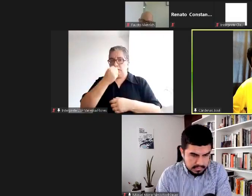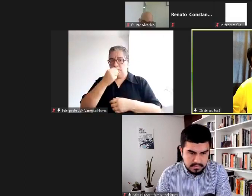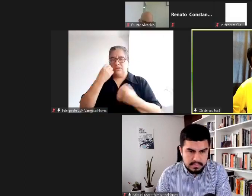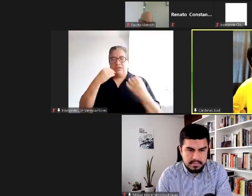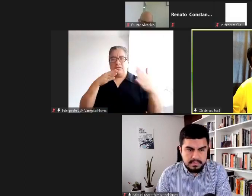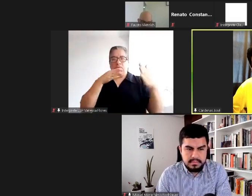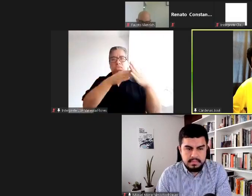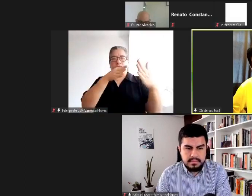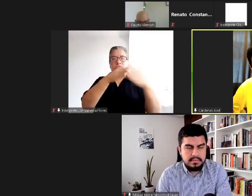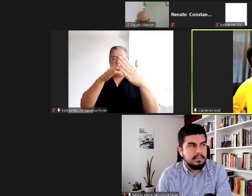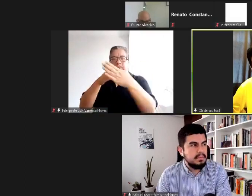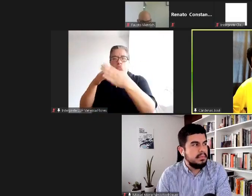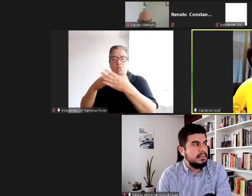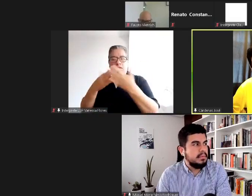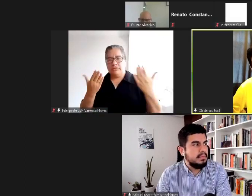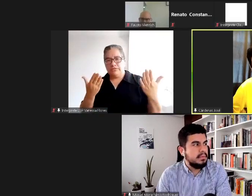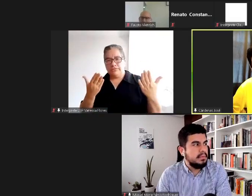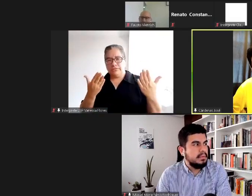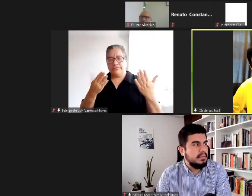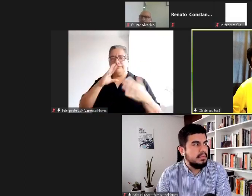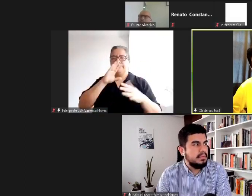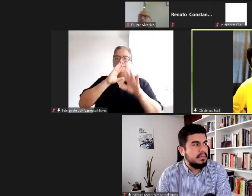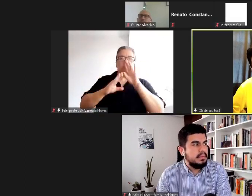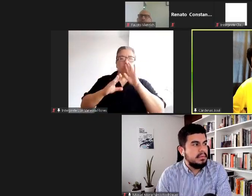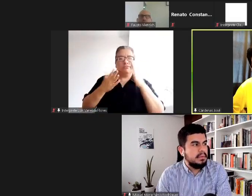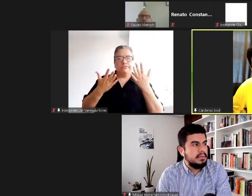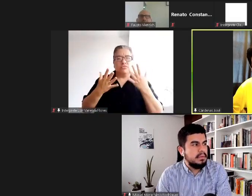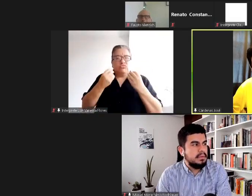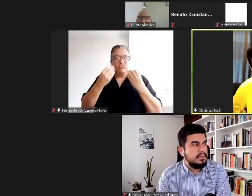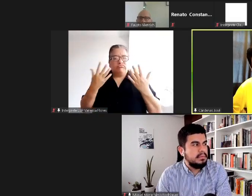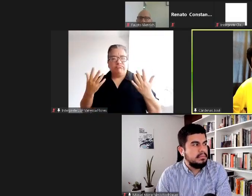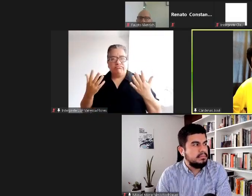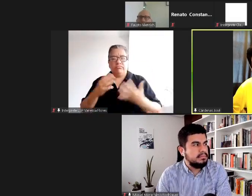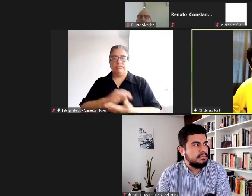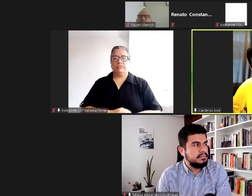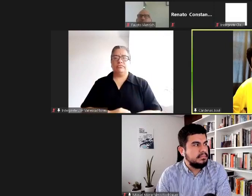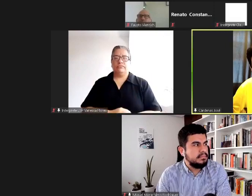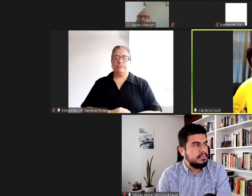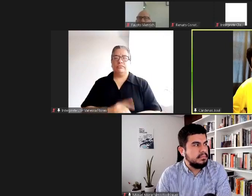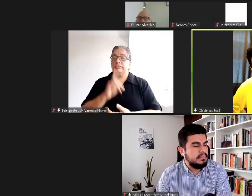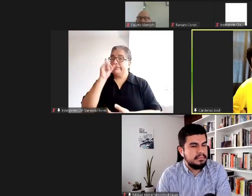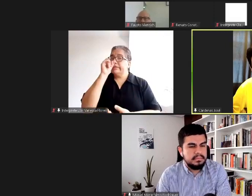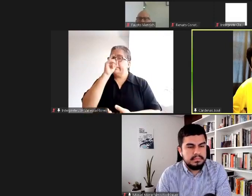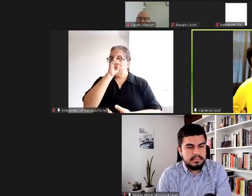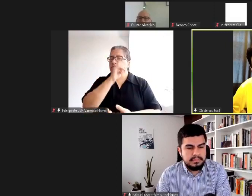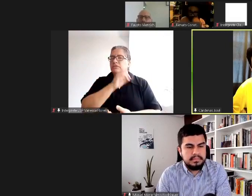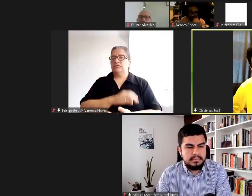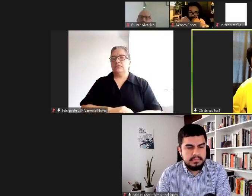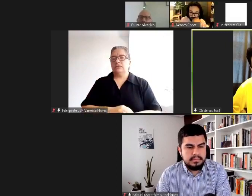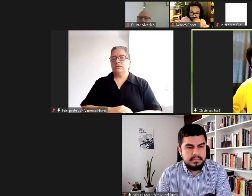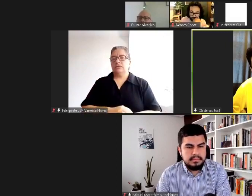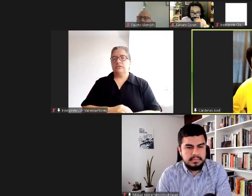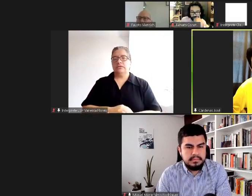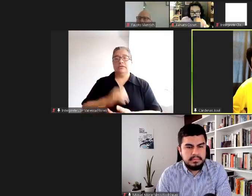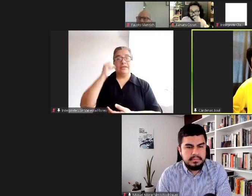que parece en muchos de los casos un poco complicado de saltar, que es el tema de los derechos de